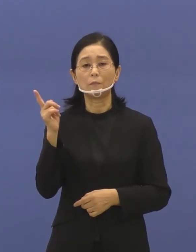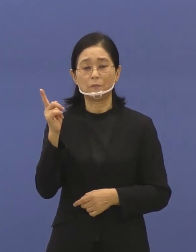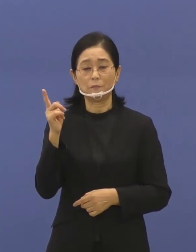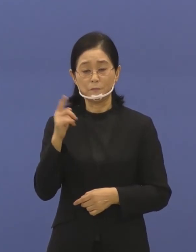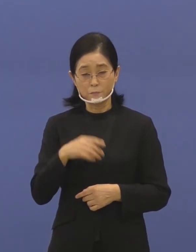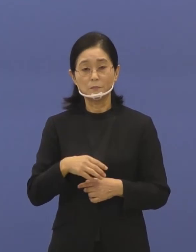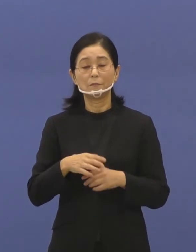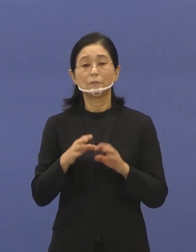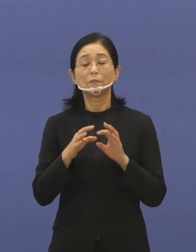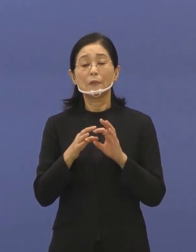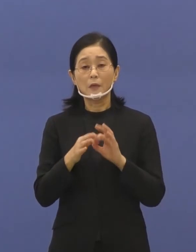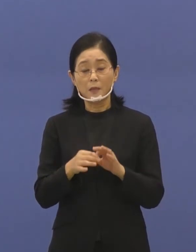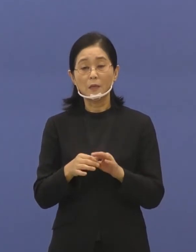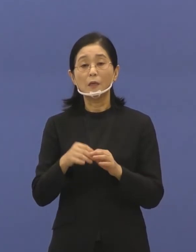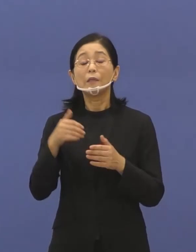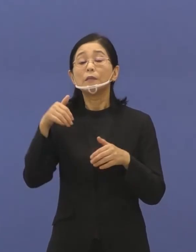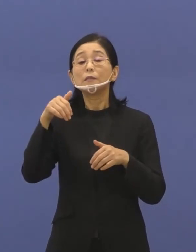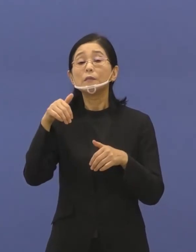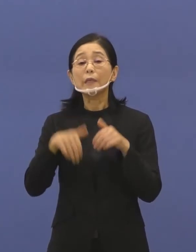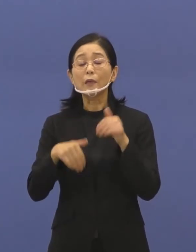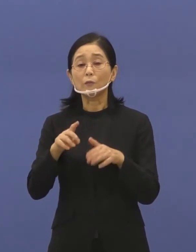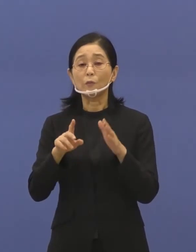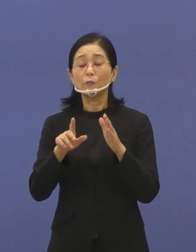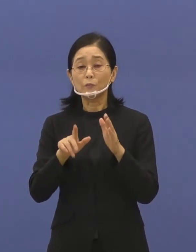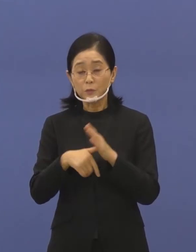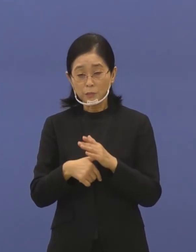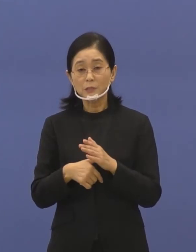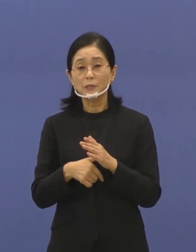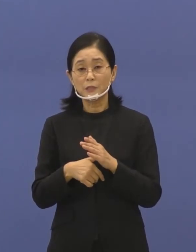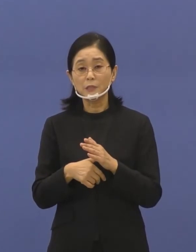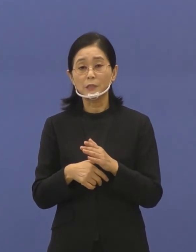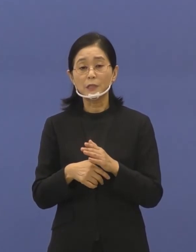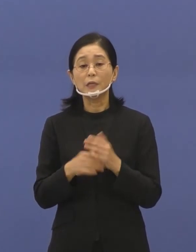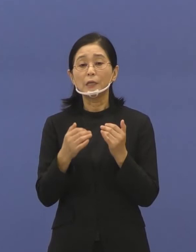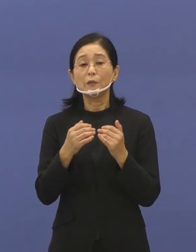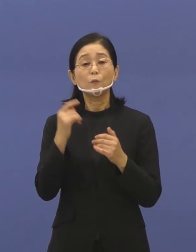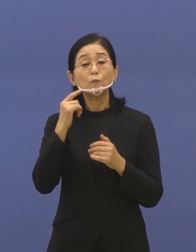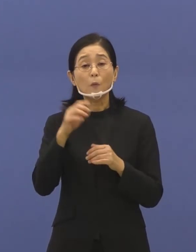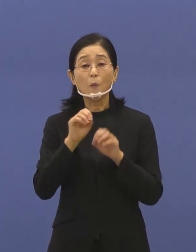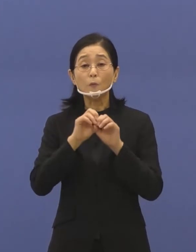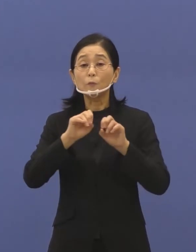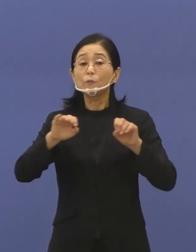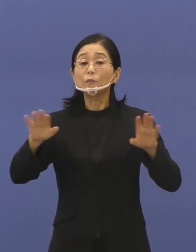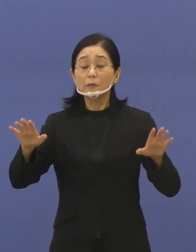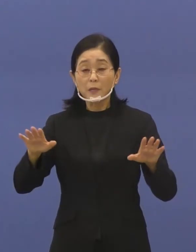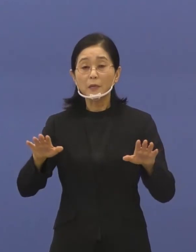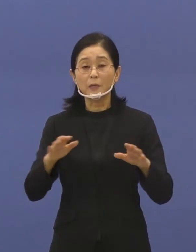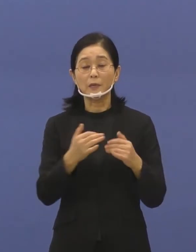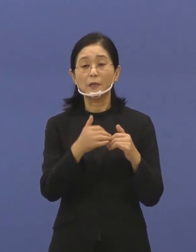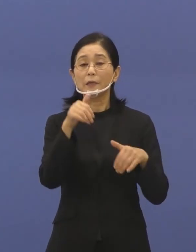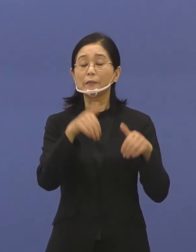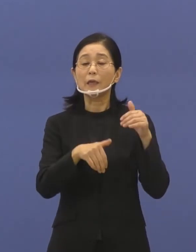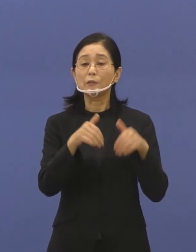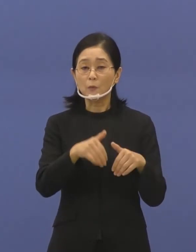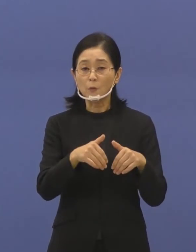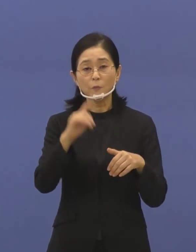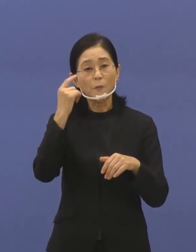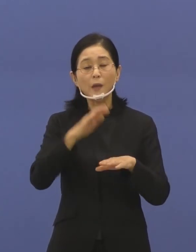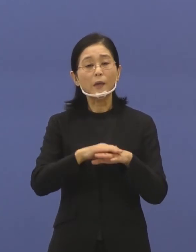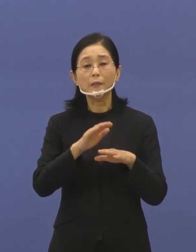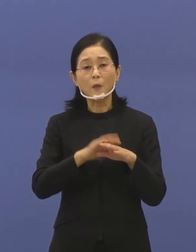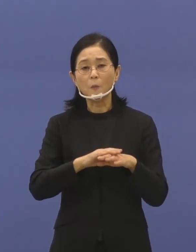の時にデマを使って人の投票行動をねじ曲げようっていうのは本当民主主義におい